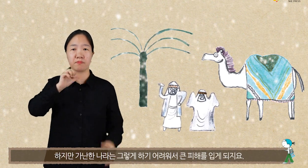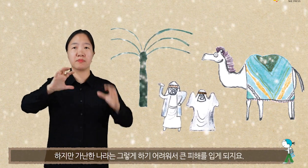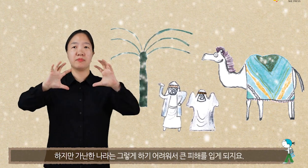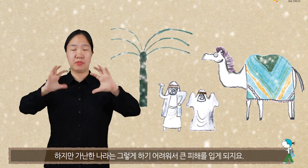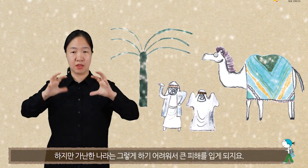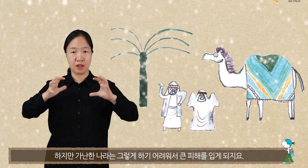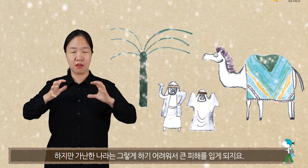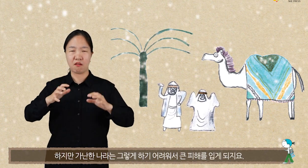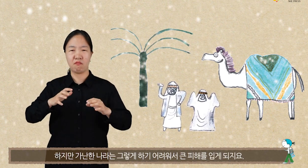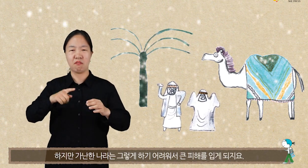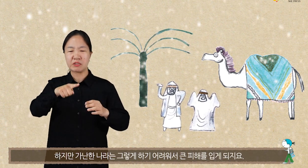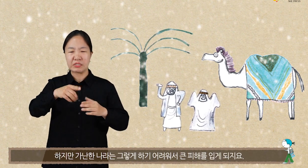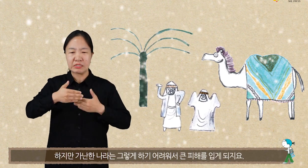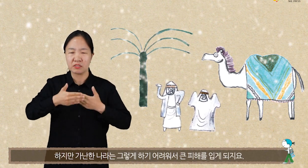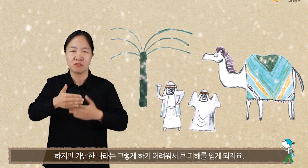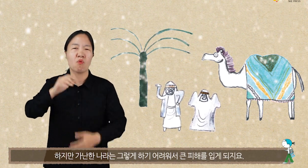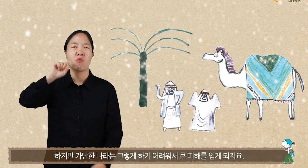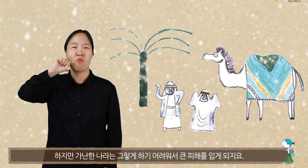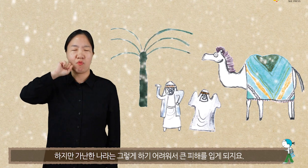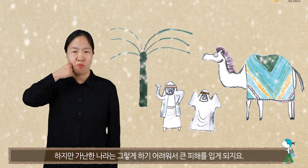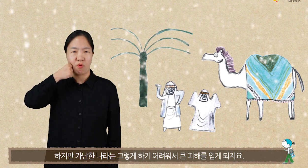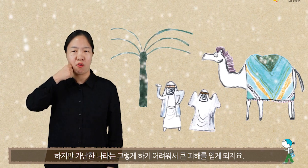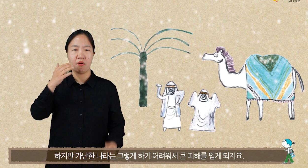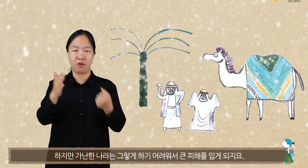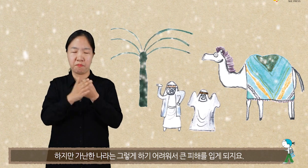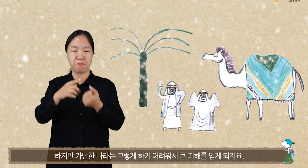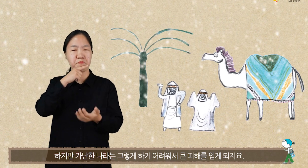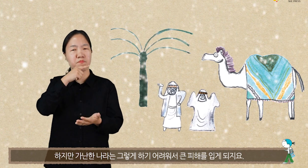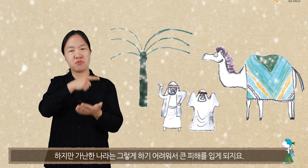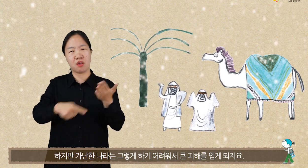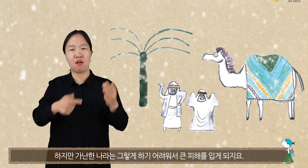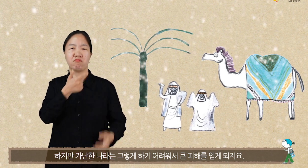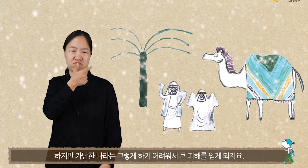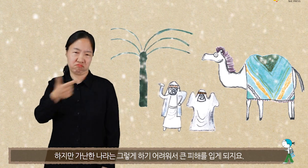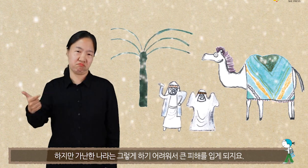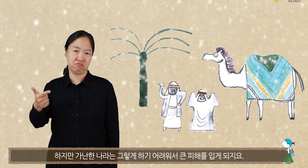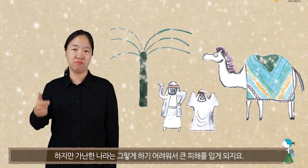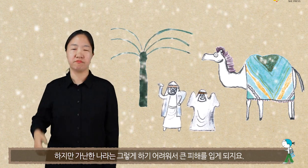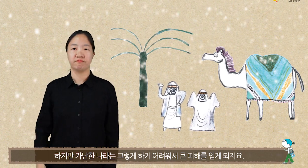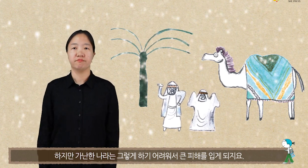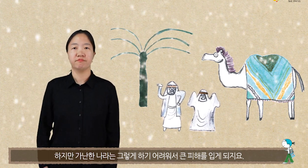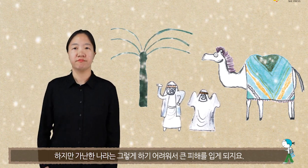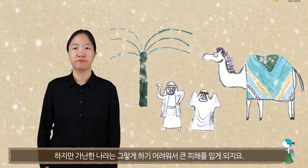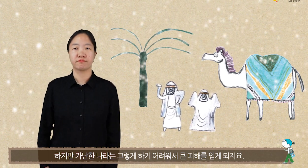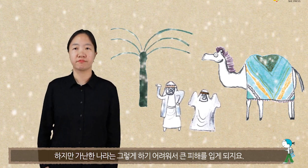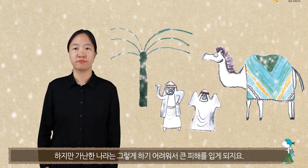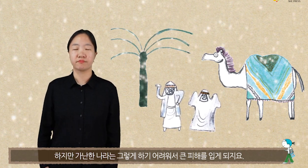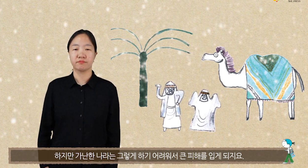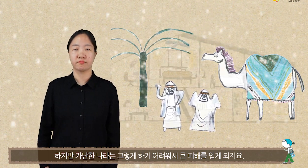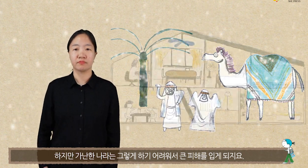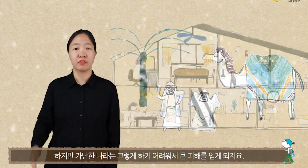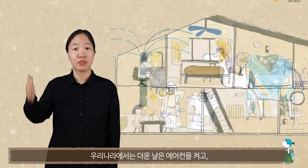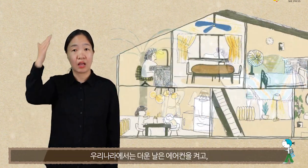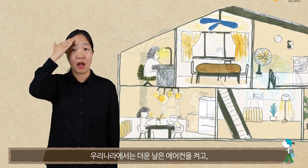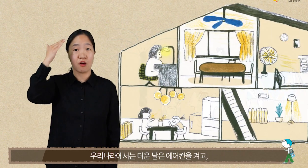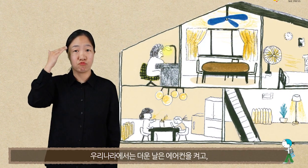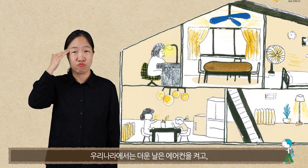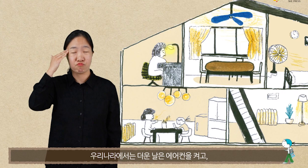하지만 가난한 나라는 그렇게 하기 어려워서 큰 피해를 입게 되지요.